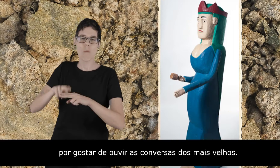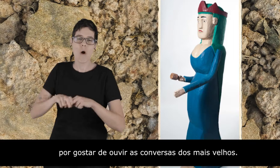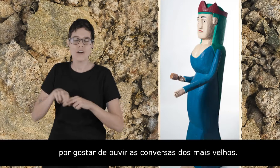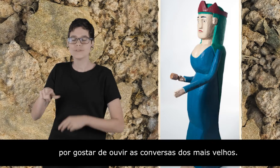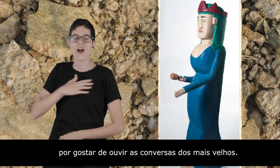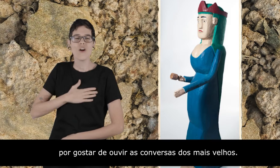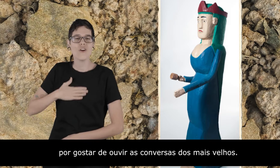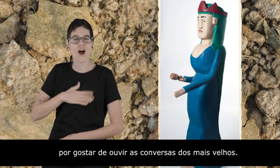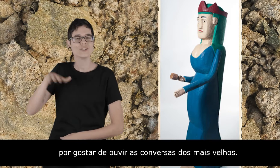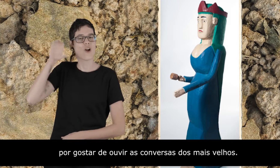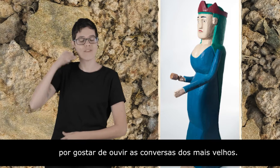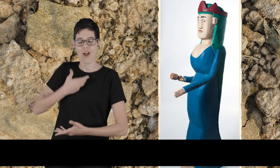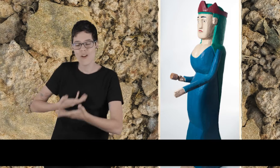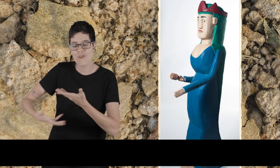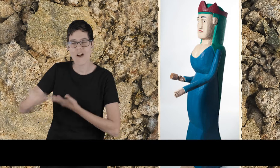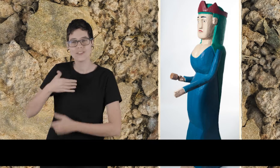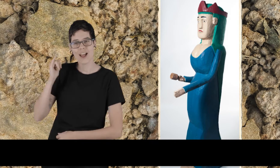ouvir as conversas dos mais velhos.